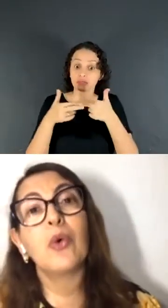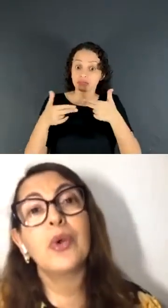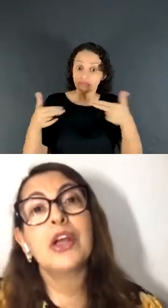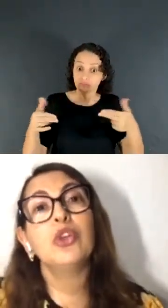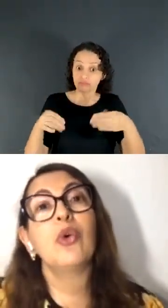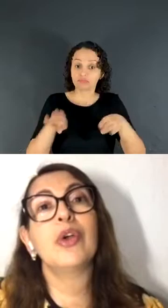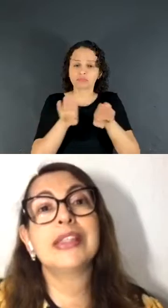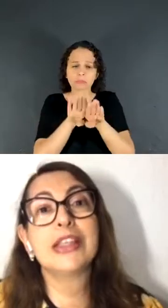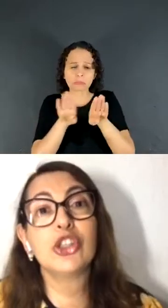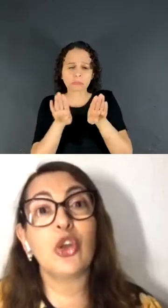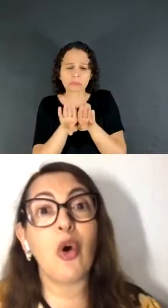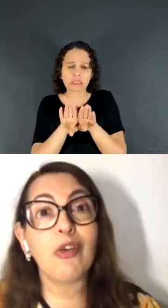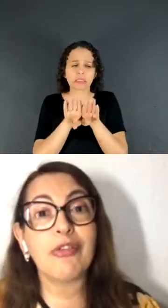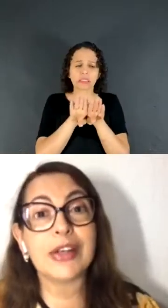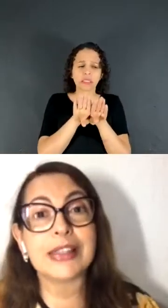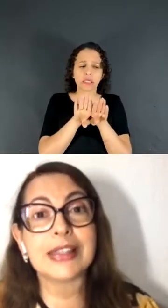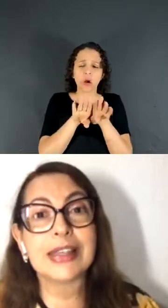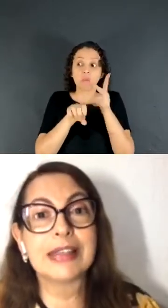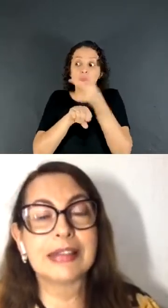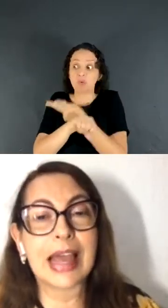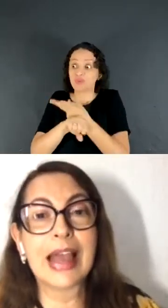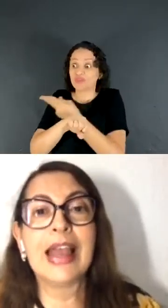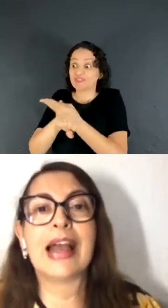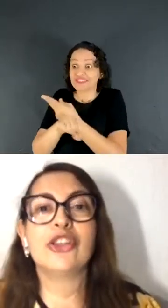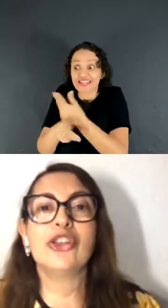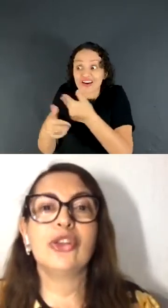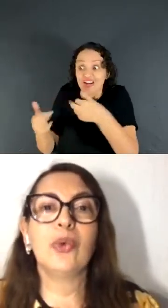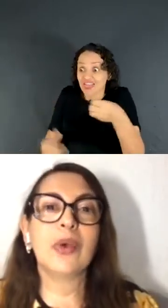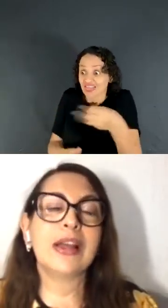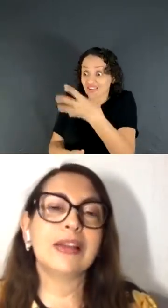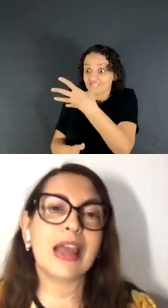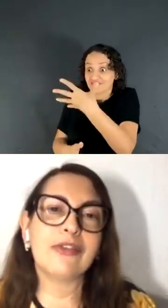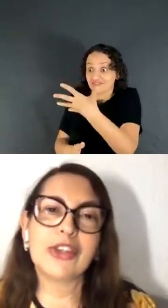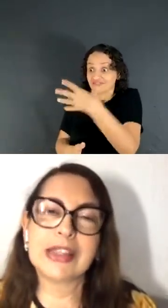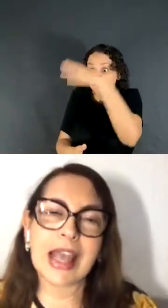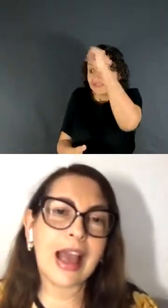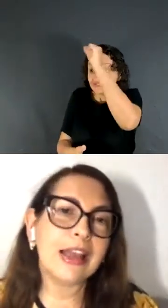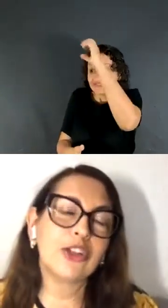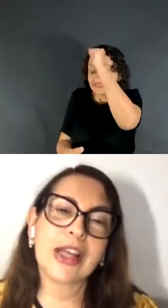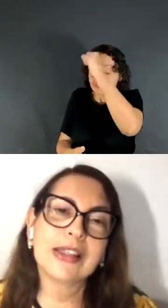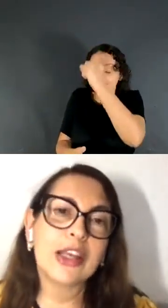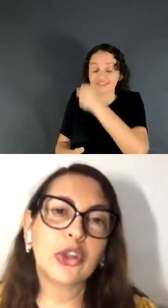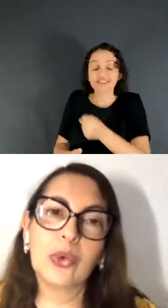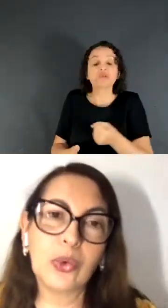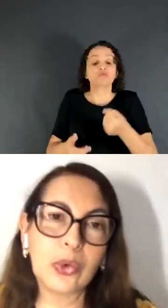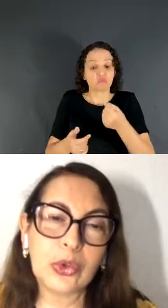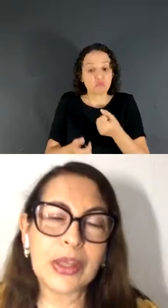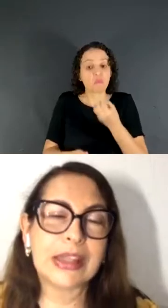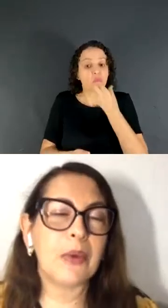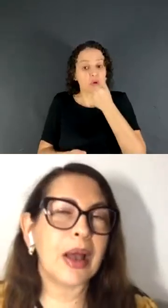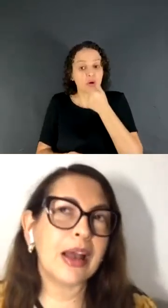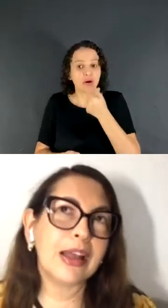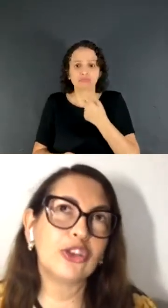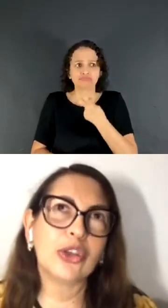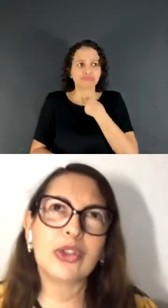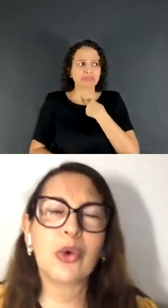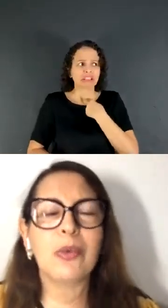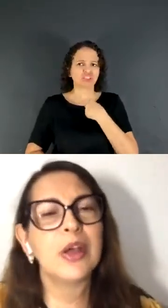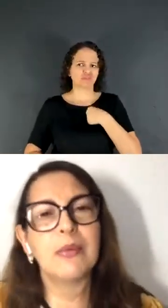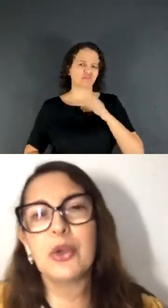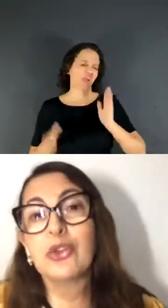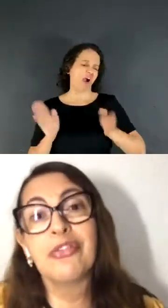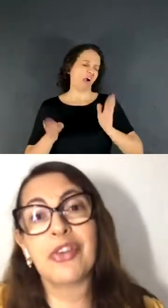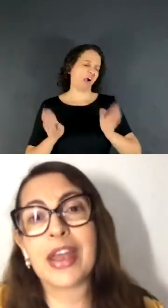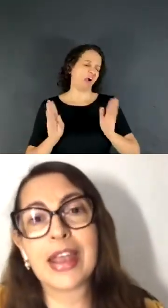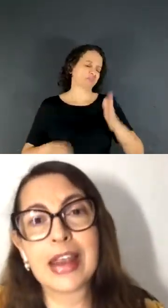sempre procurando coisas novas, tá? A gente nunca deve dizer, eu já sei tudo, ou então, eu